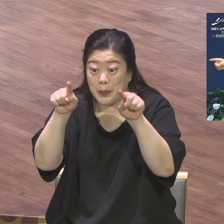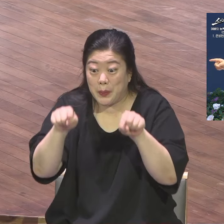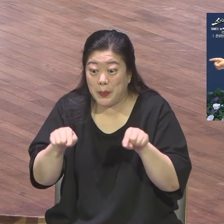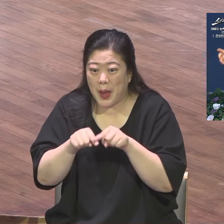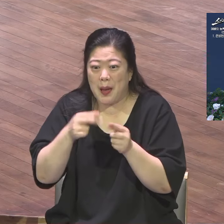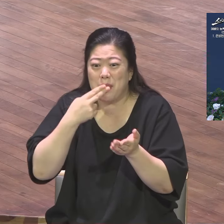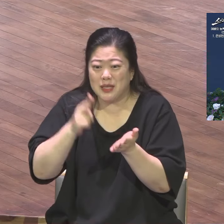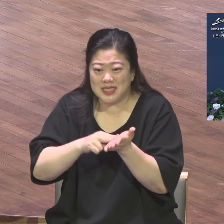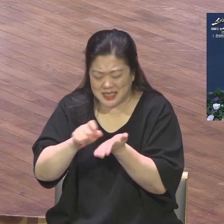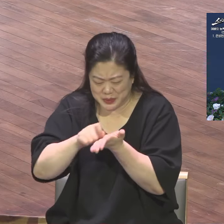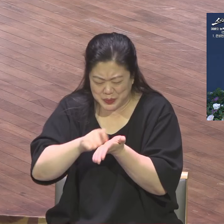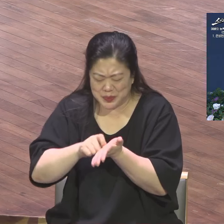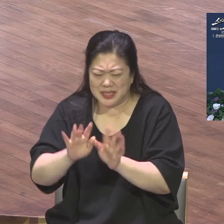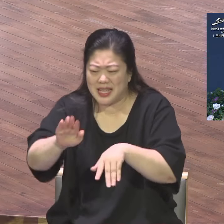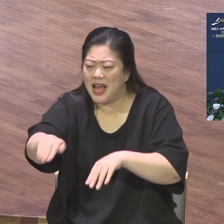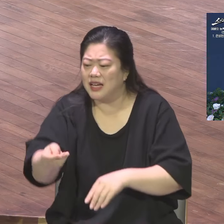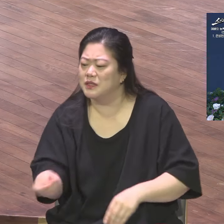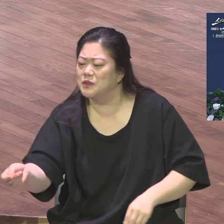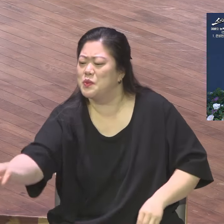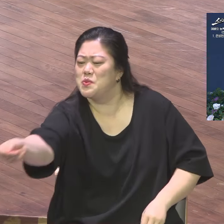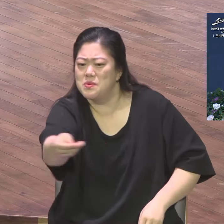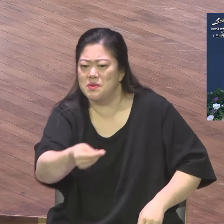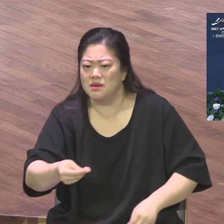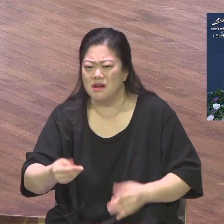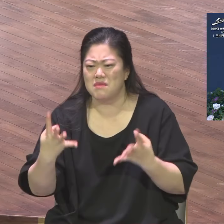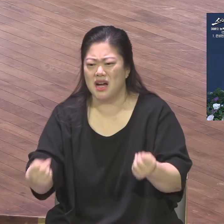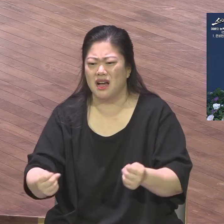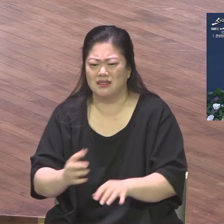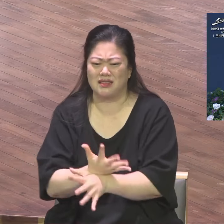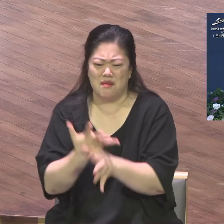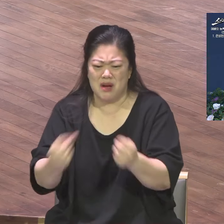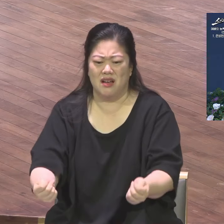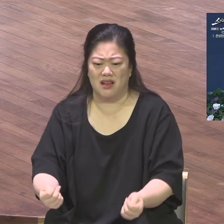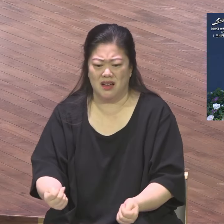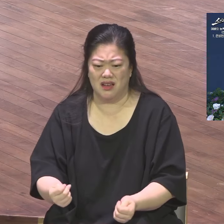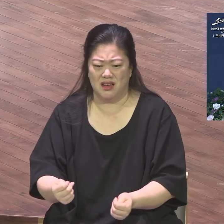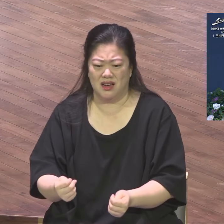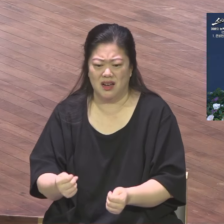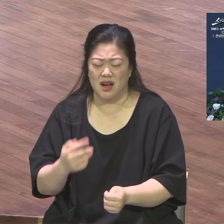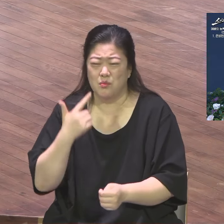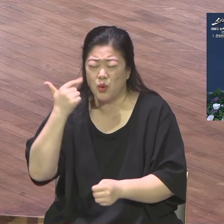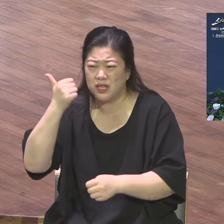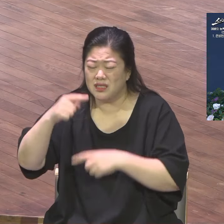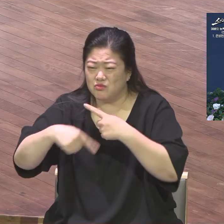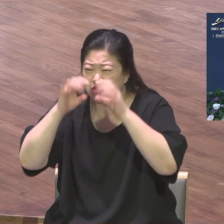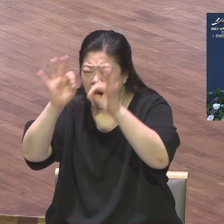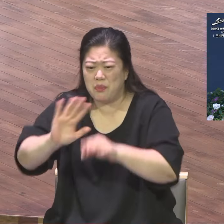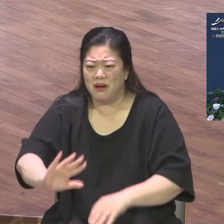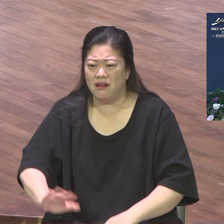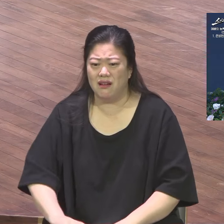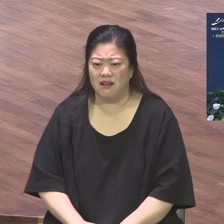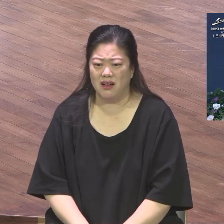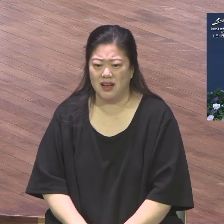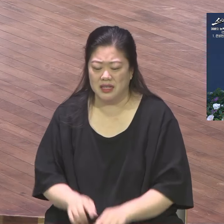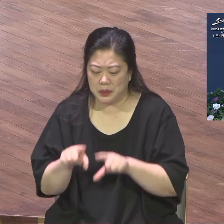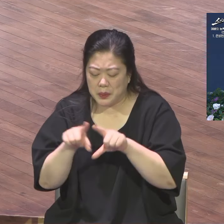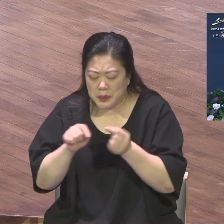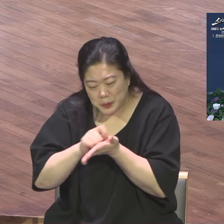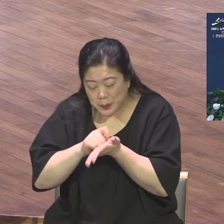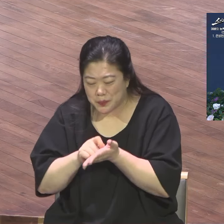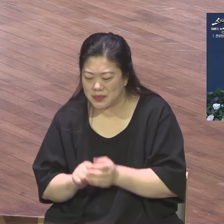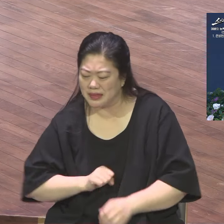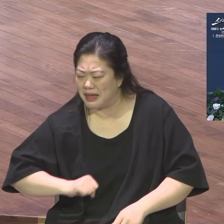어떻게 돼요? 그래, 교회 떠나는 거예요. 어느 순간 어려우면. 언제 예배 드린 적 있어요? 찬양도 했는데. 예배 드린 적